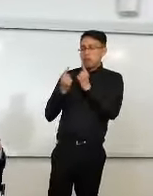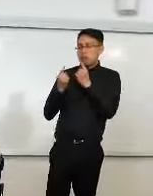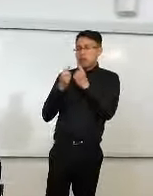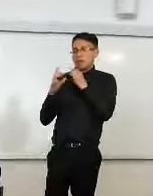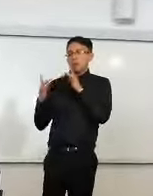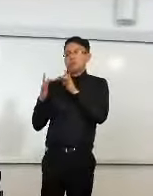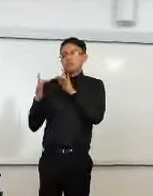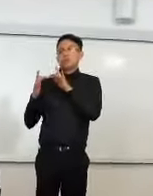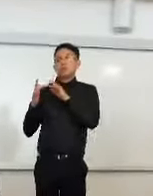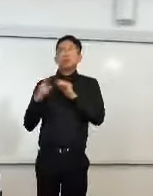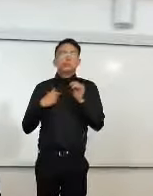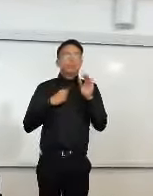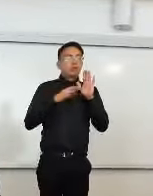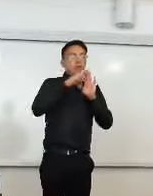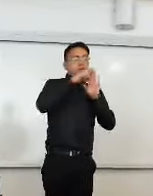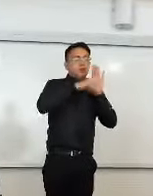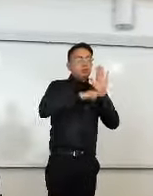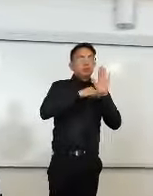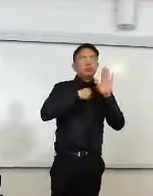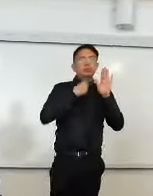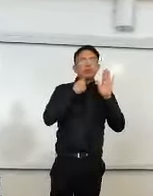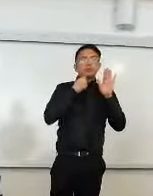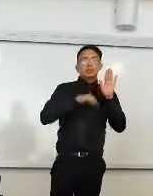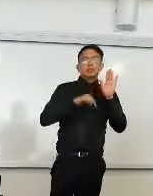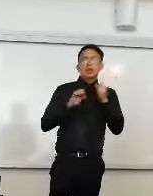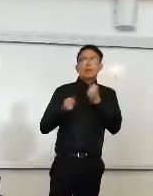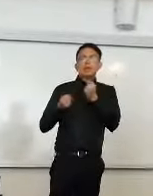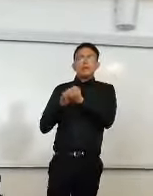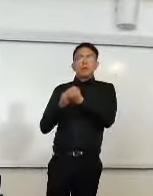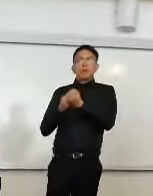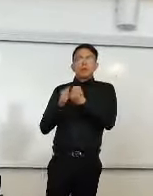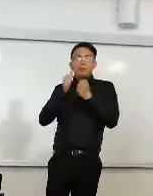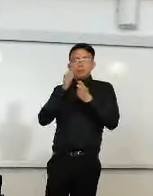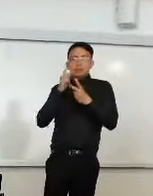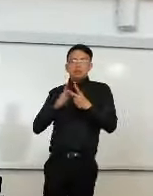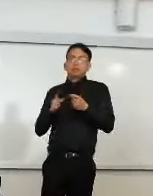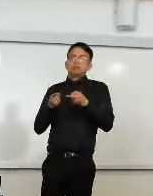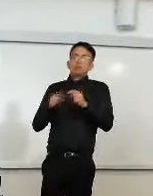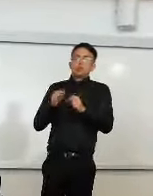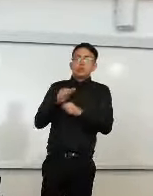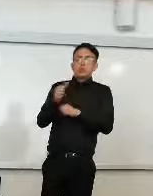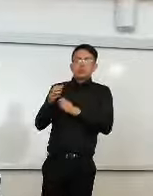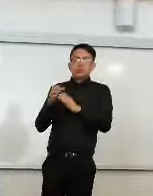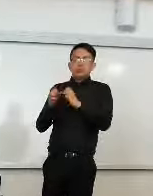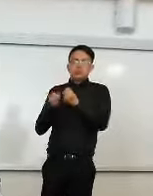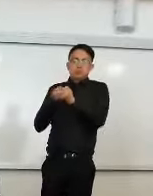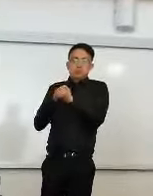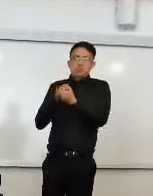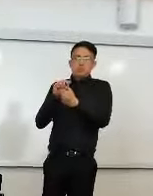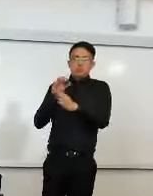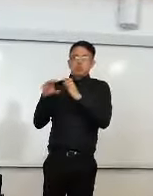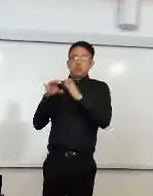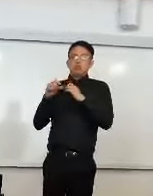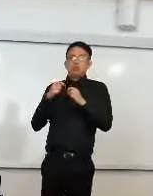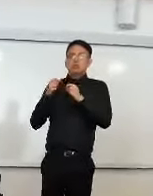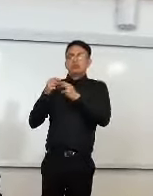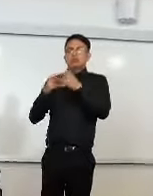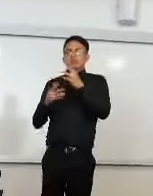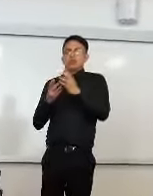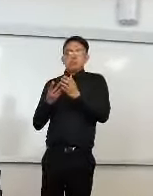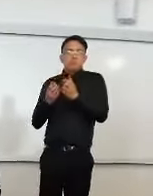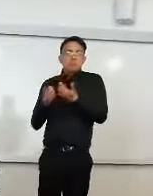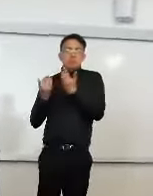resolución también se hablan de esos tipos de apoyos personales y los otros apoyos con los que cuenta la persona de comunicación, ¿no? Digamos que pueden servir de esa ayuda